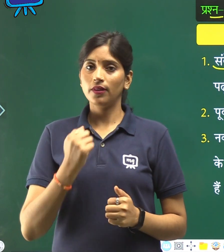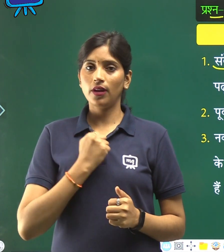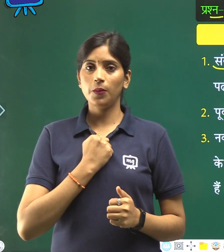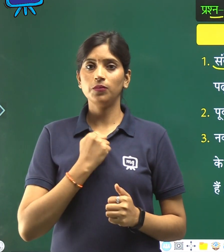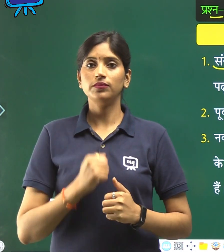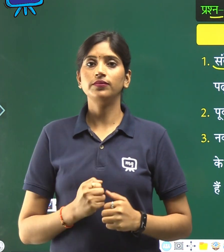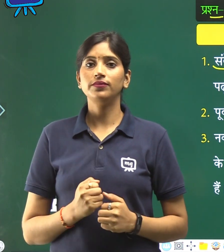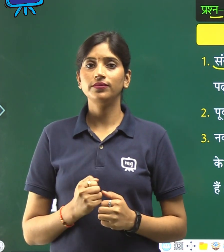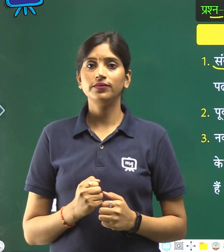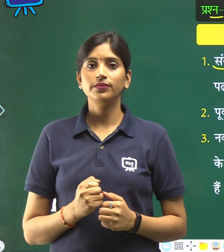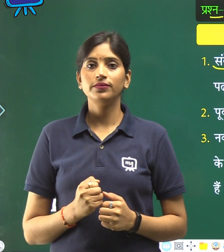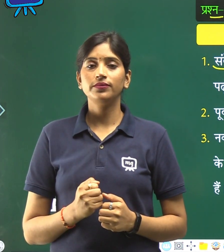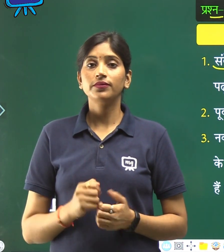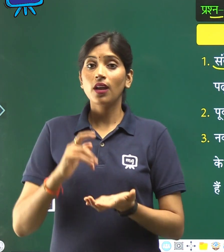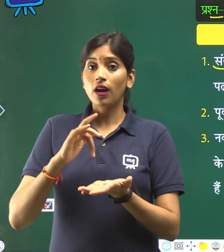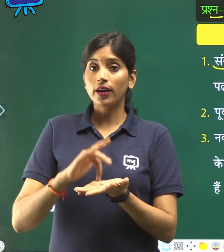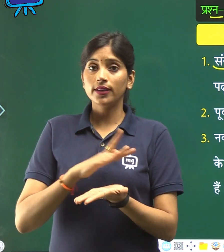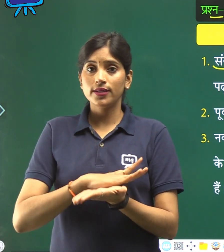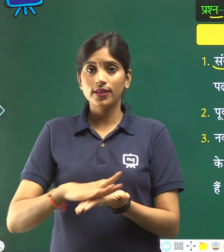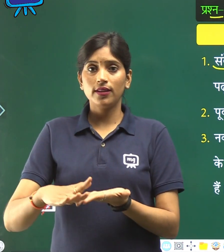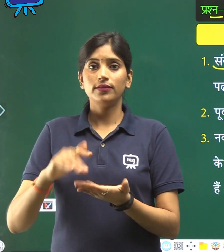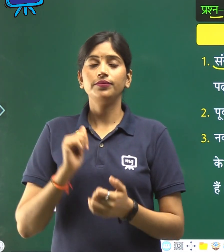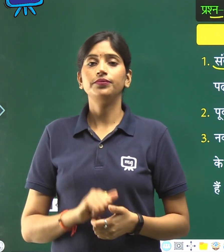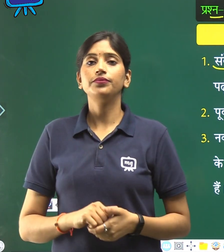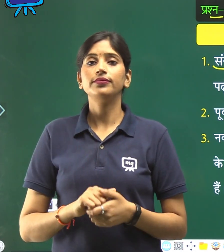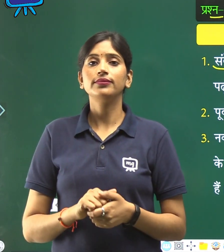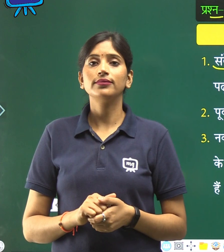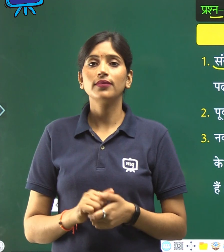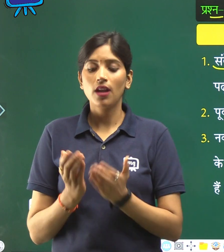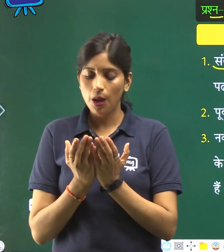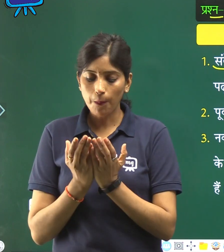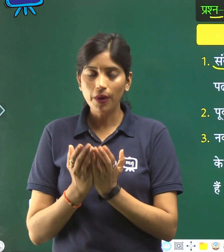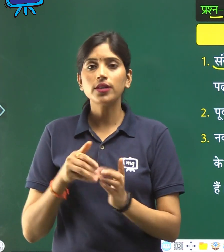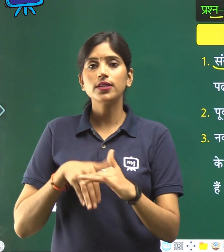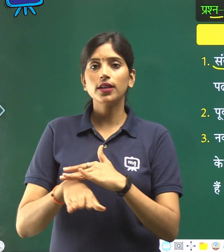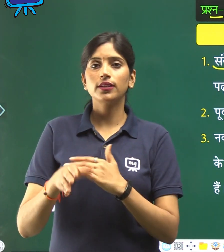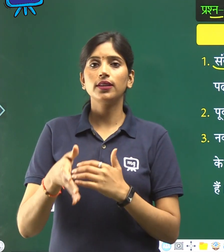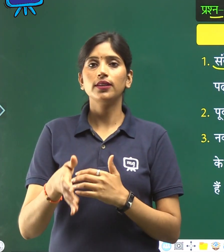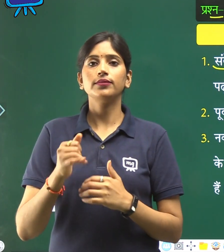हम रिक्त स्थान पढ़ सकते हैं।